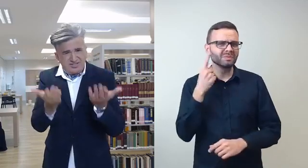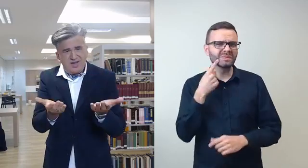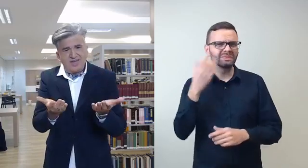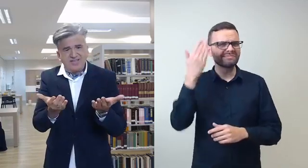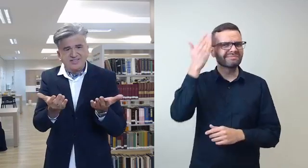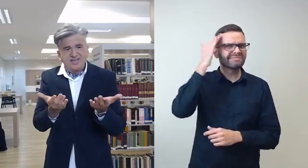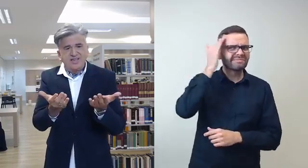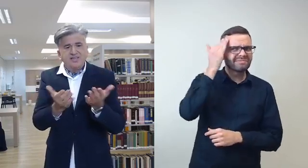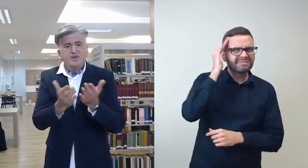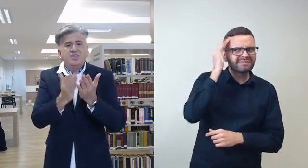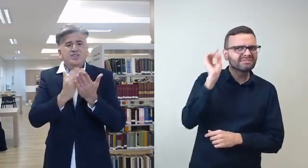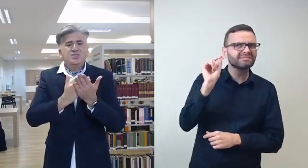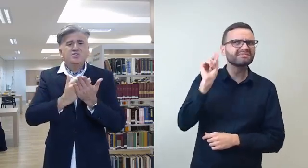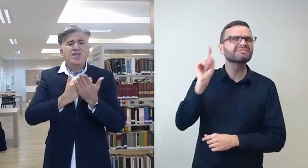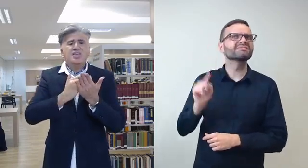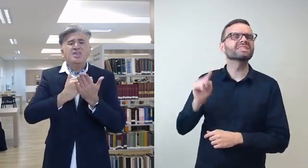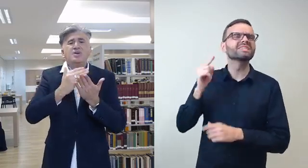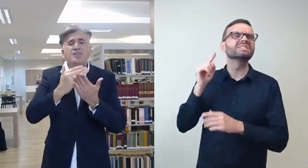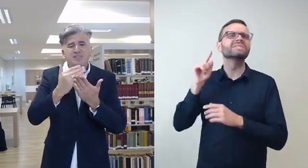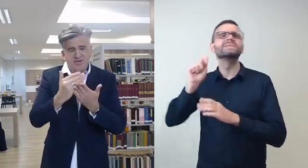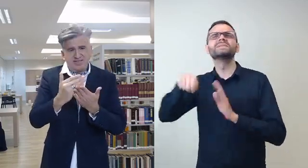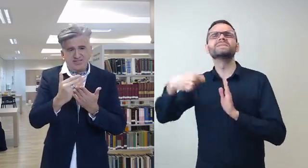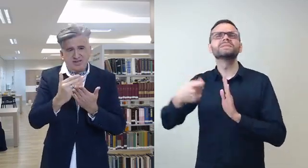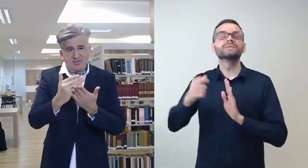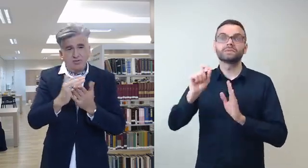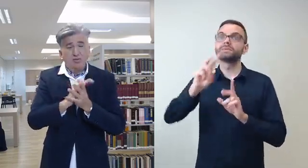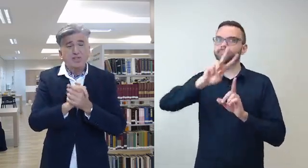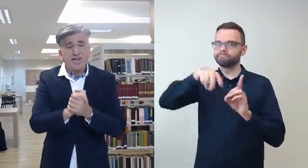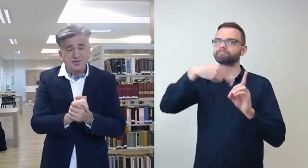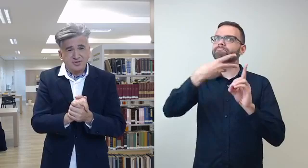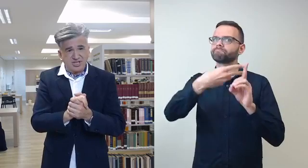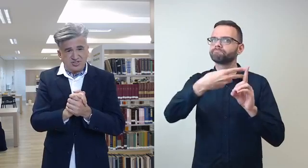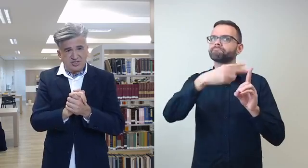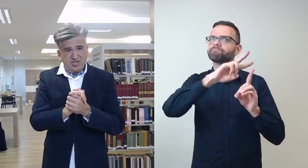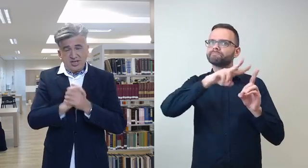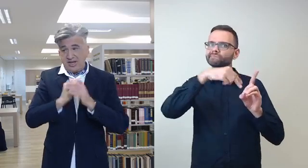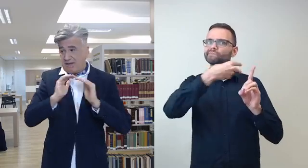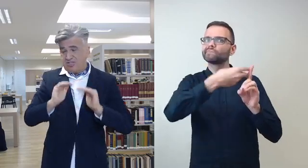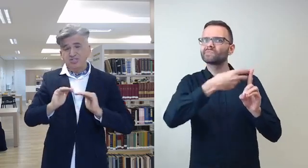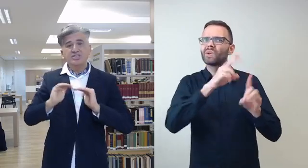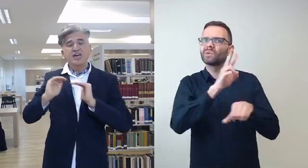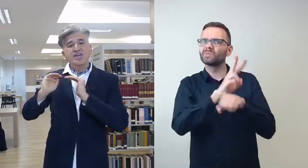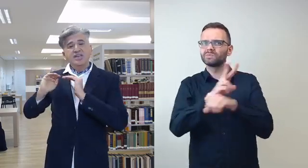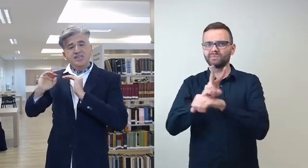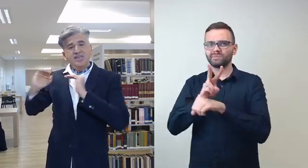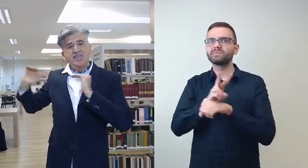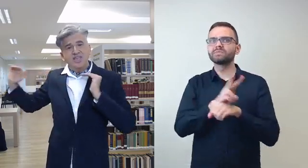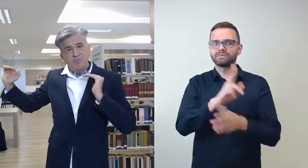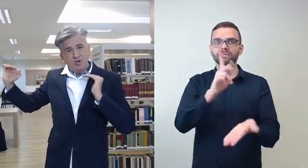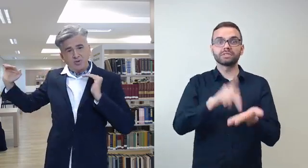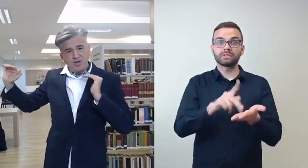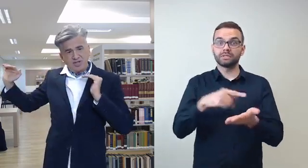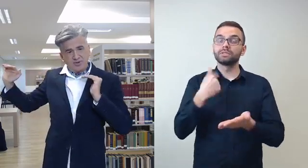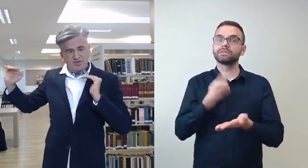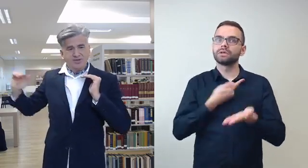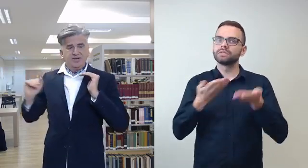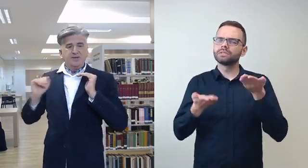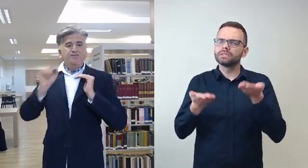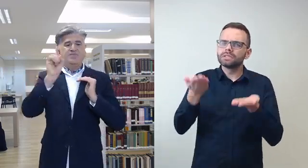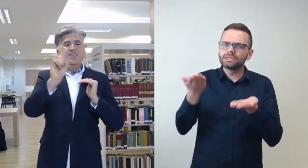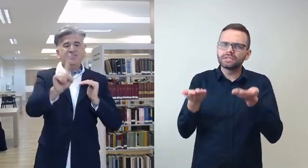que sinal é esse. Então, isso é hiperinterpretação. Cuidado, gente. Na medida, em equilíbrio com o